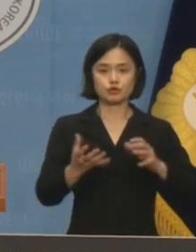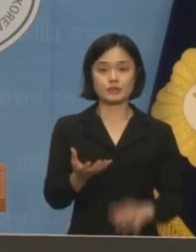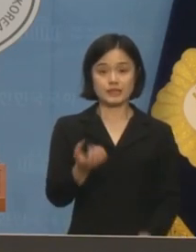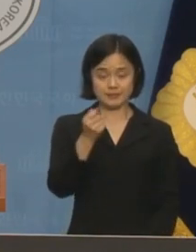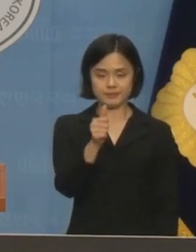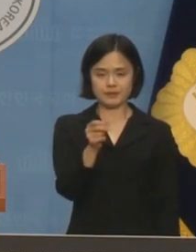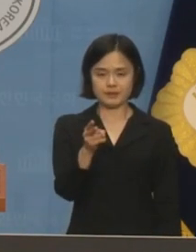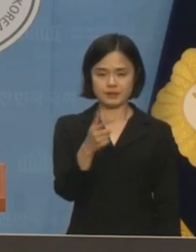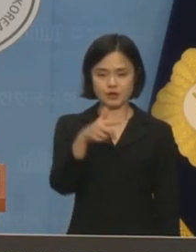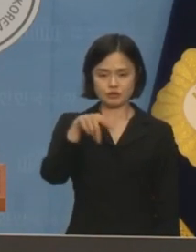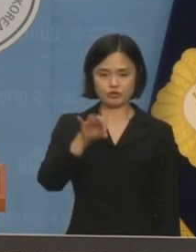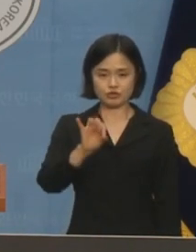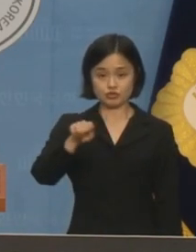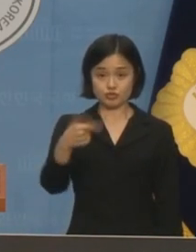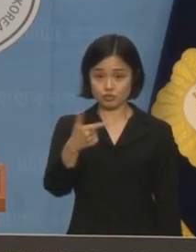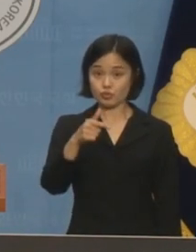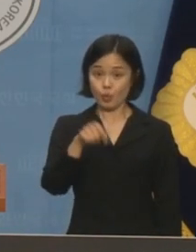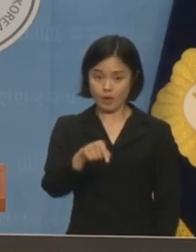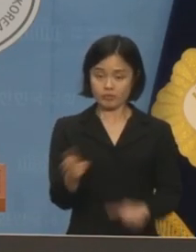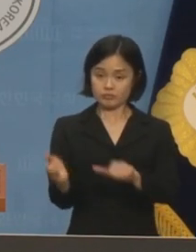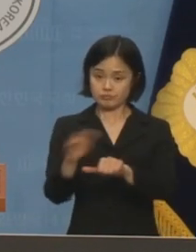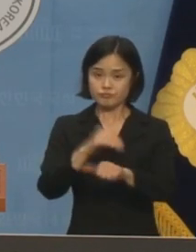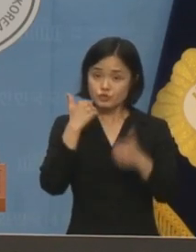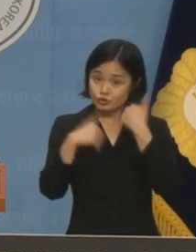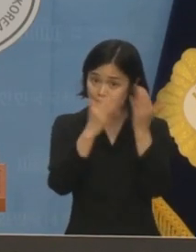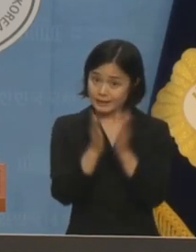국립현충원이 아무나 가는 곳입니까?